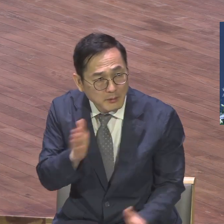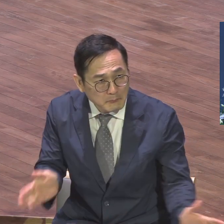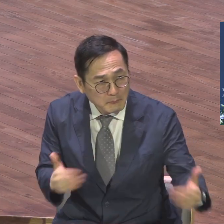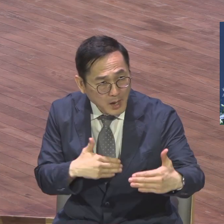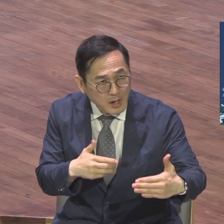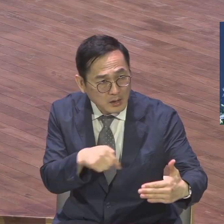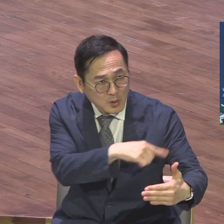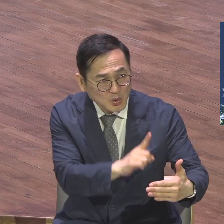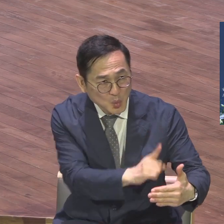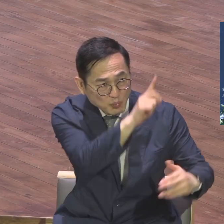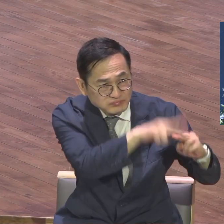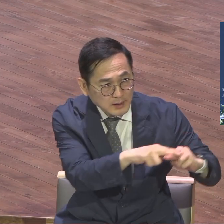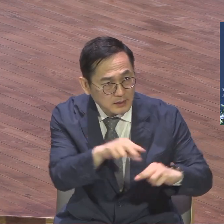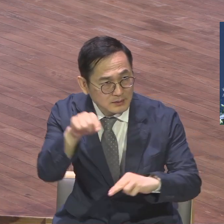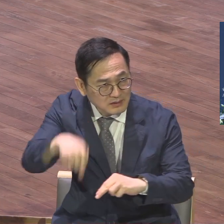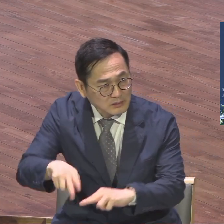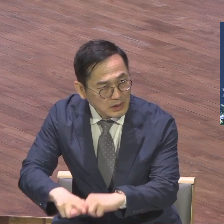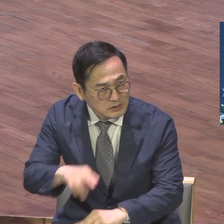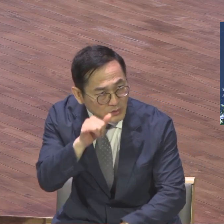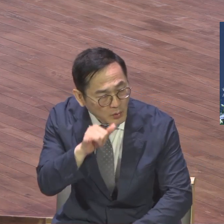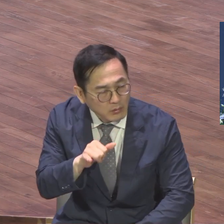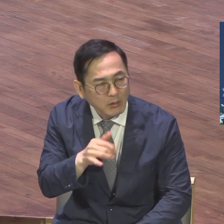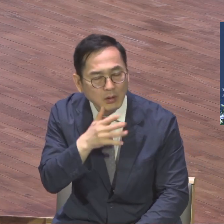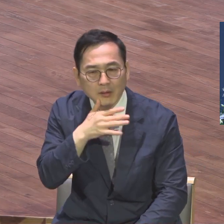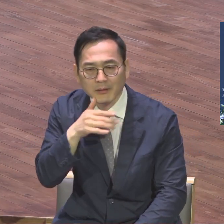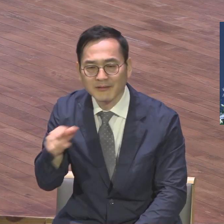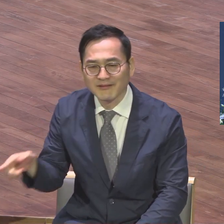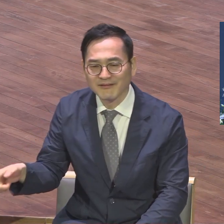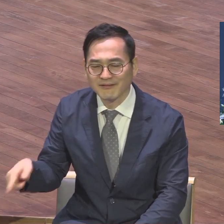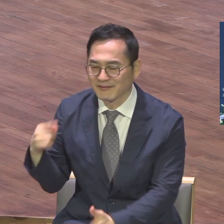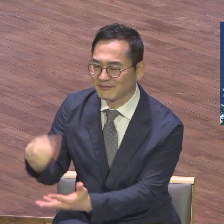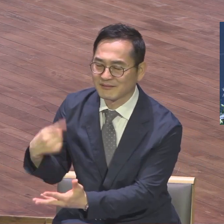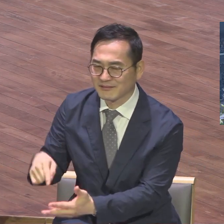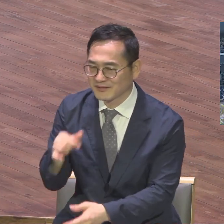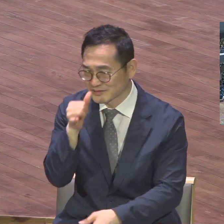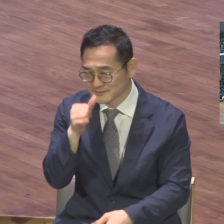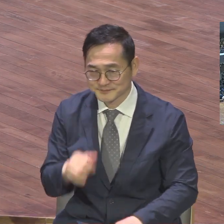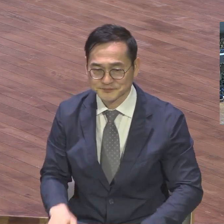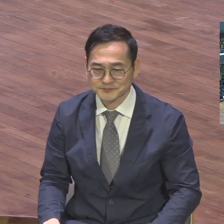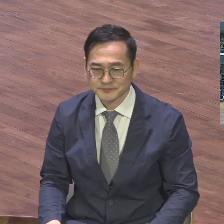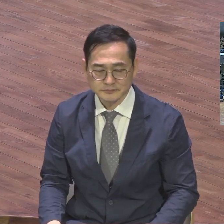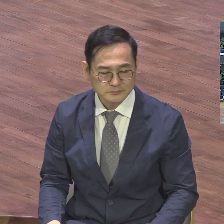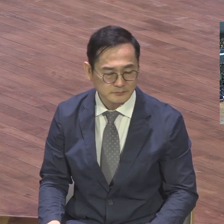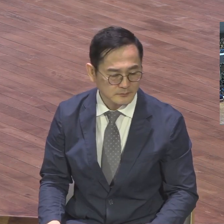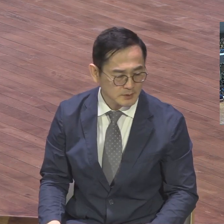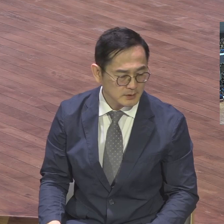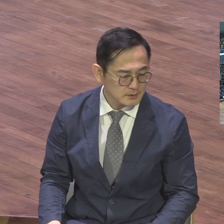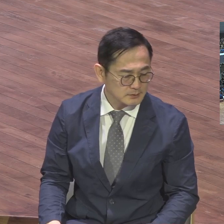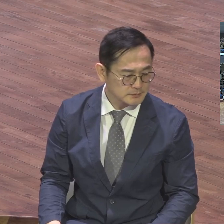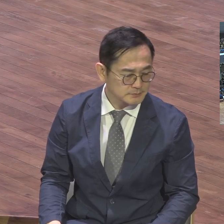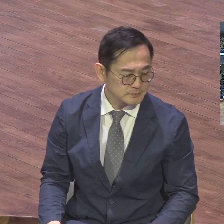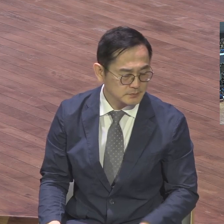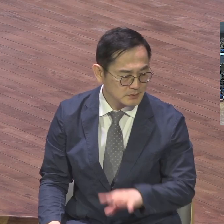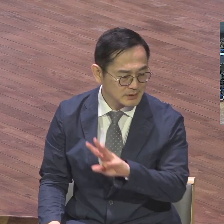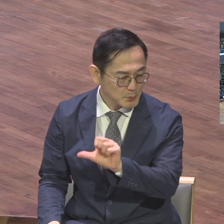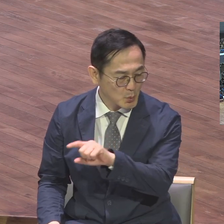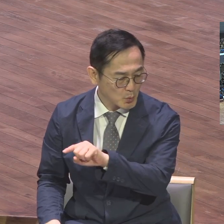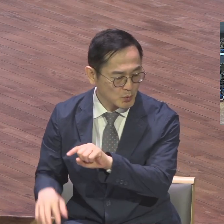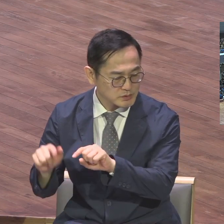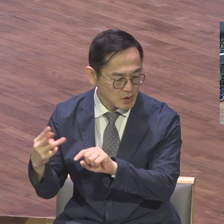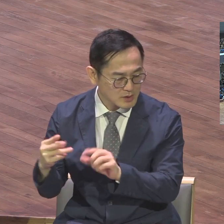선교 역사가 있습니다. 자, 35절 보세요. 예수께서 앉으사 열두 제자를 불러서